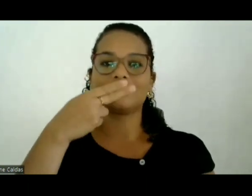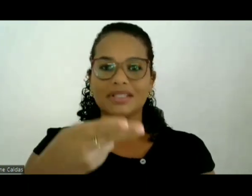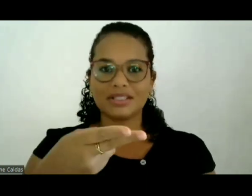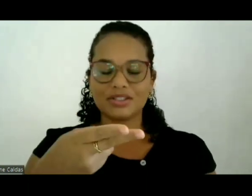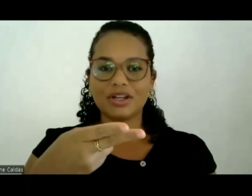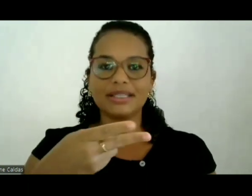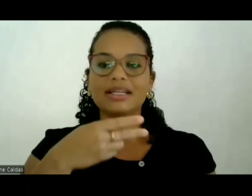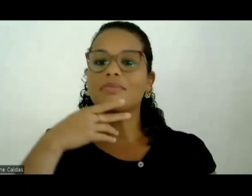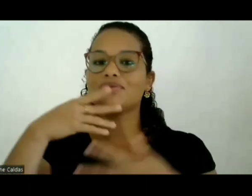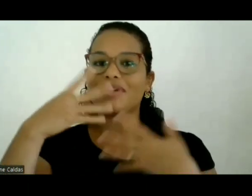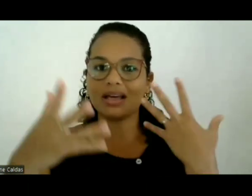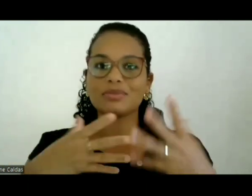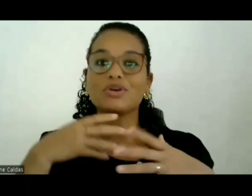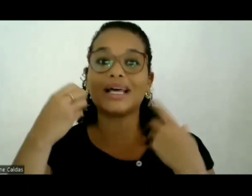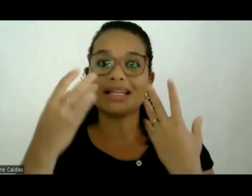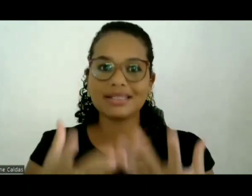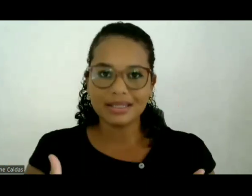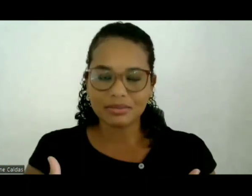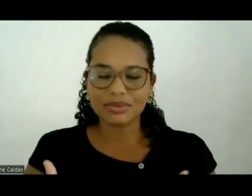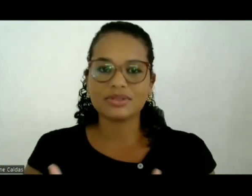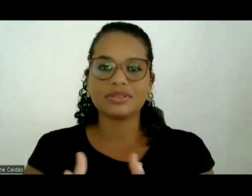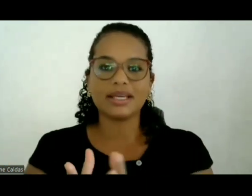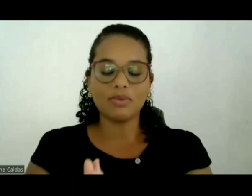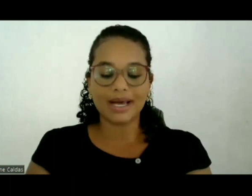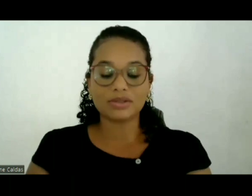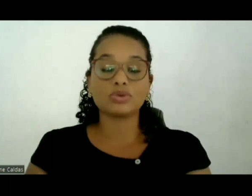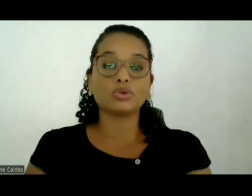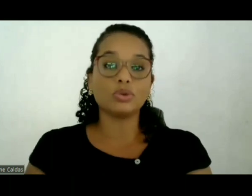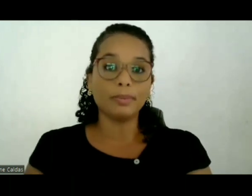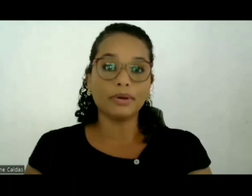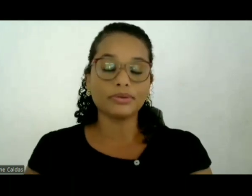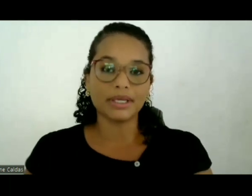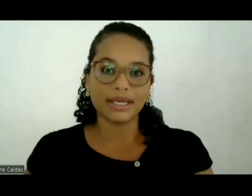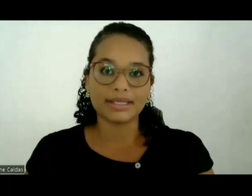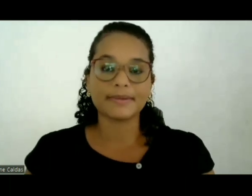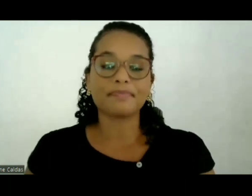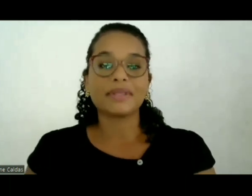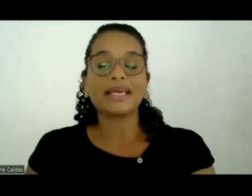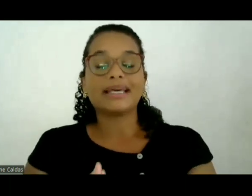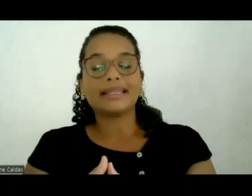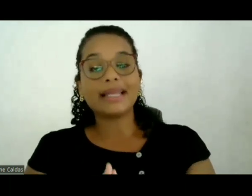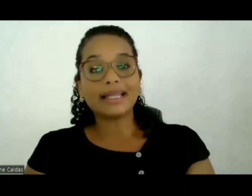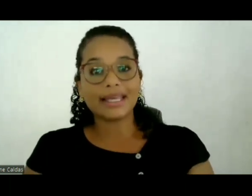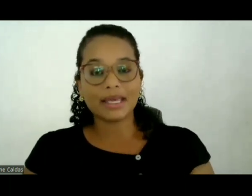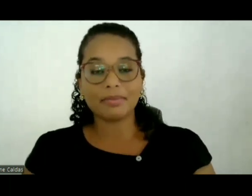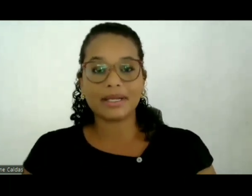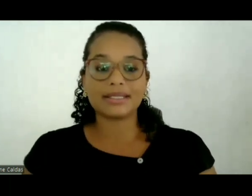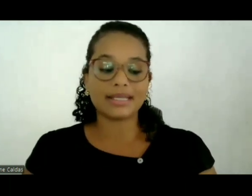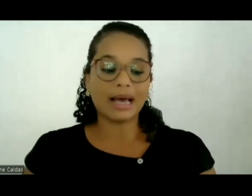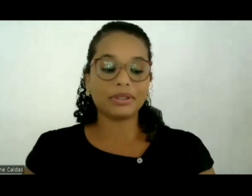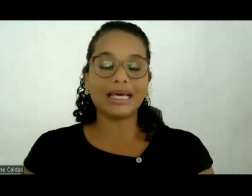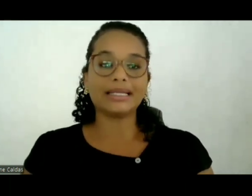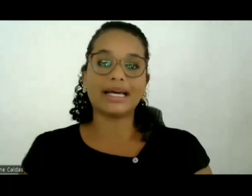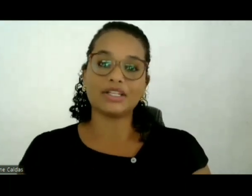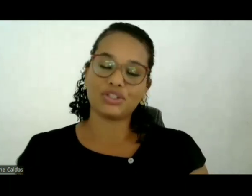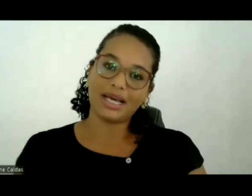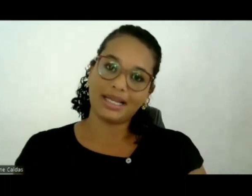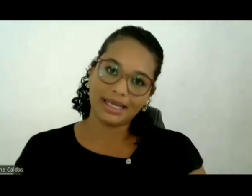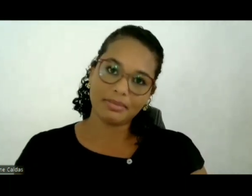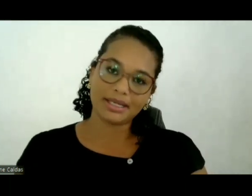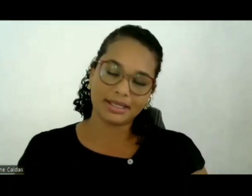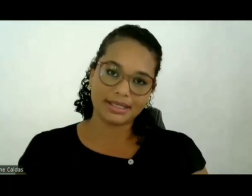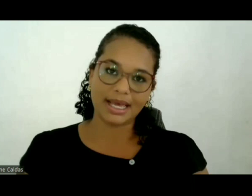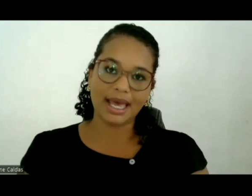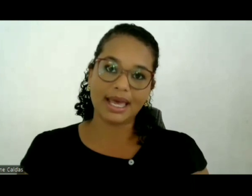e soletramos, falamos, oralizamos, né? O caso do português. Na Libras, a modalidade